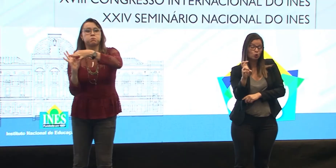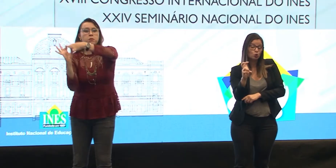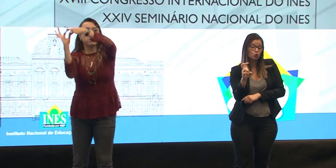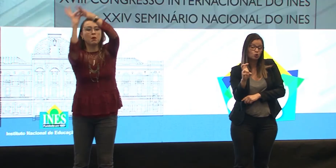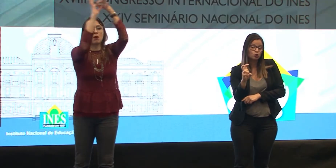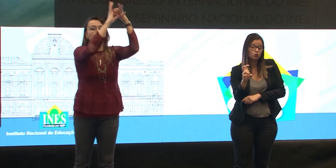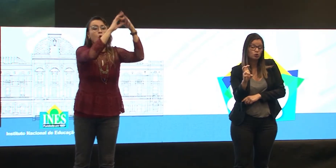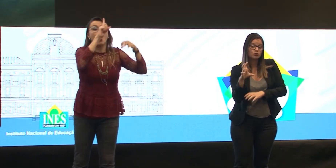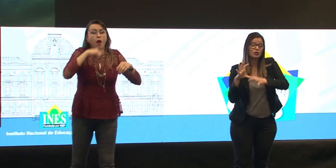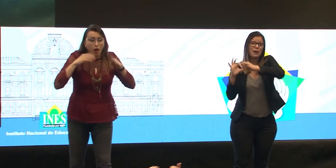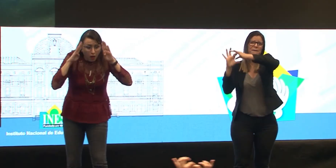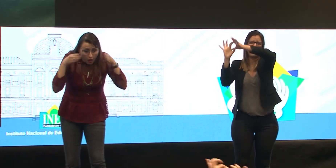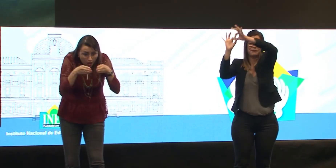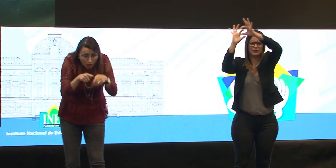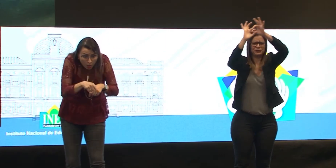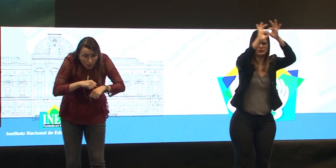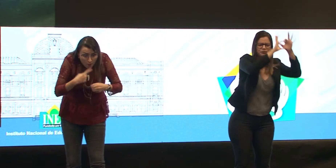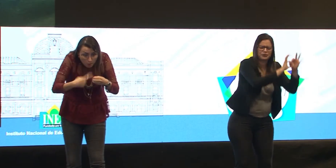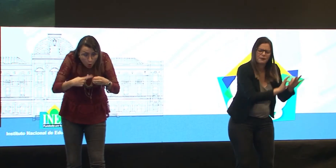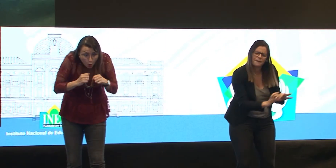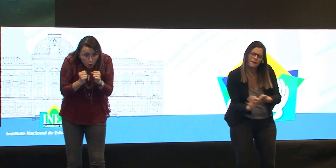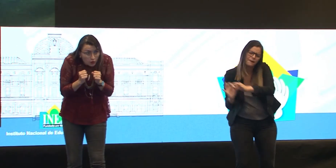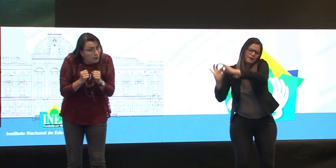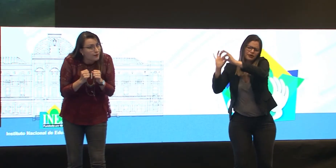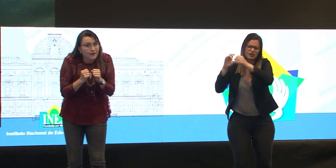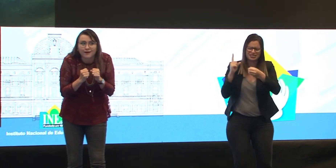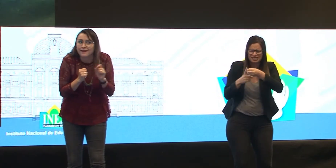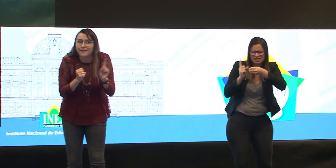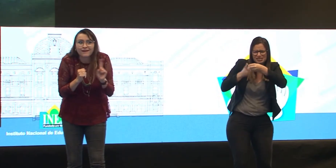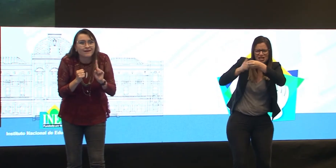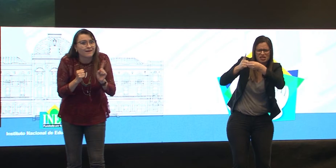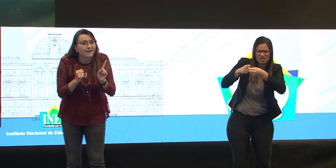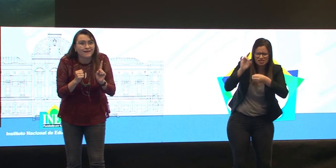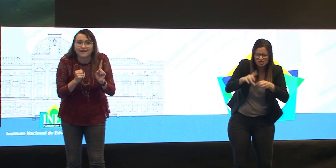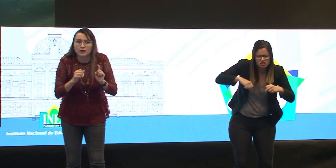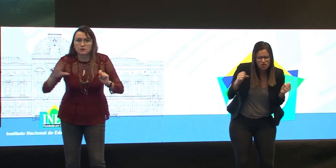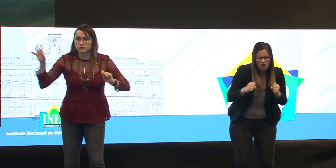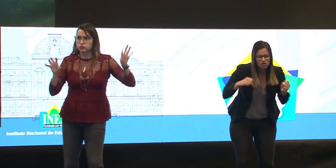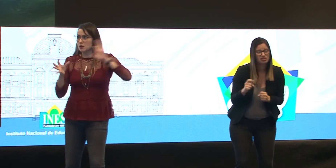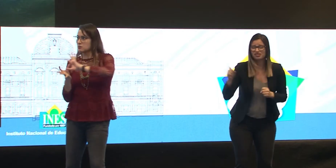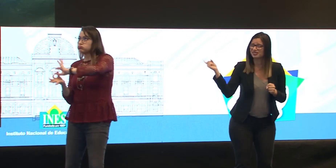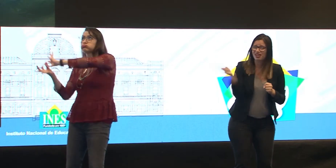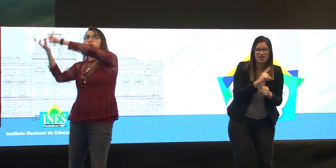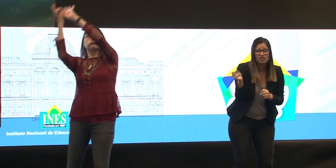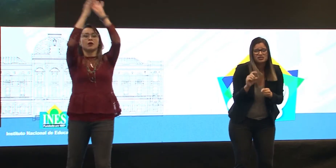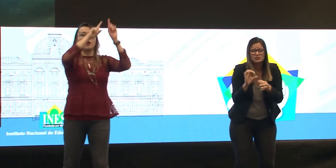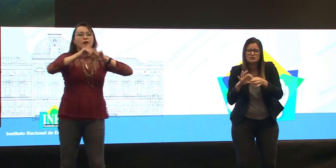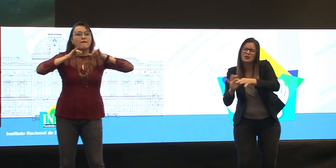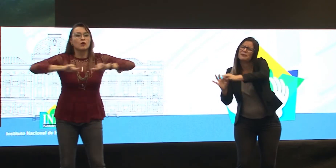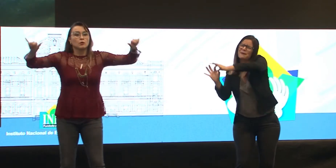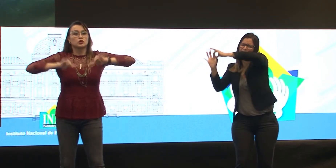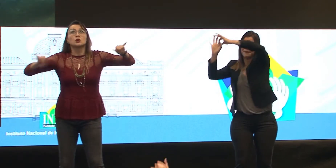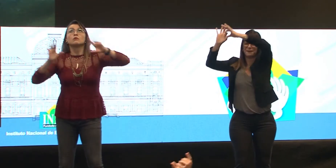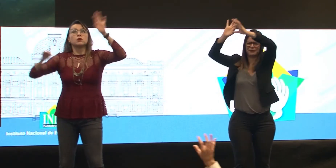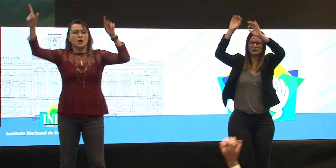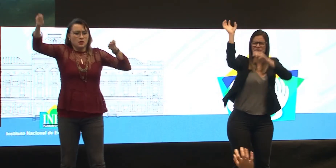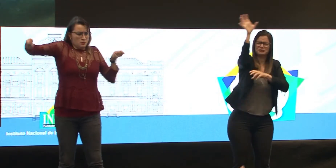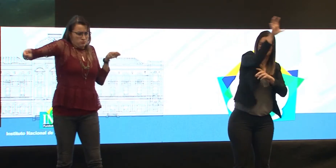95 secretarias de educação espalhadas por todo o território nacional que trabalham de forma articulada.